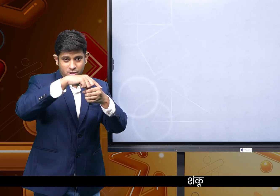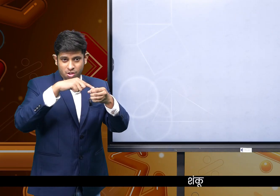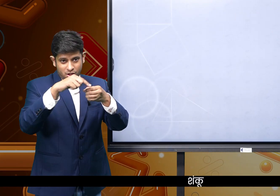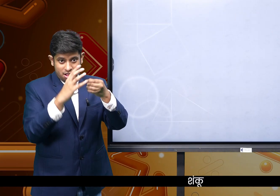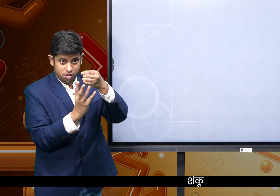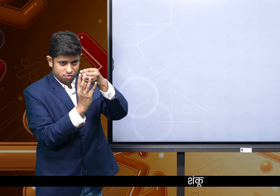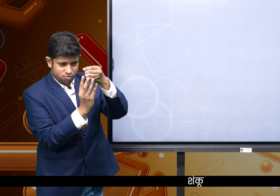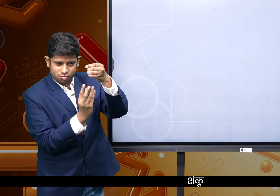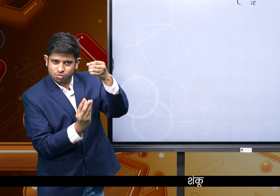शंकू.